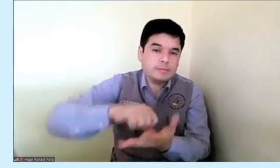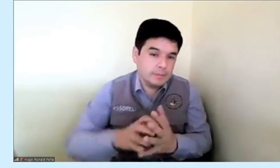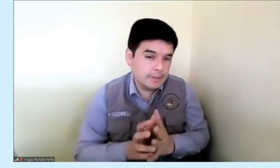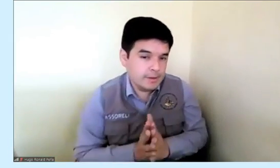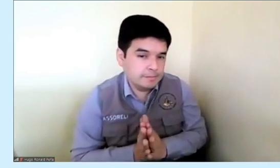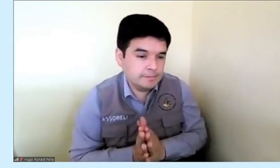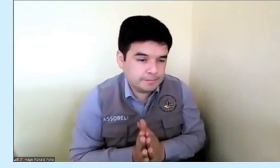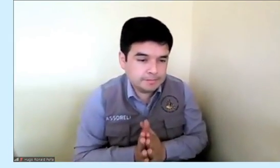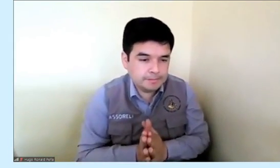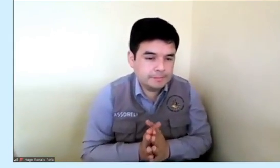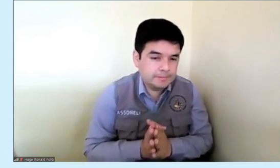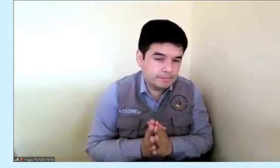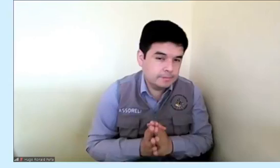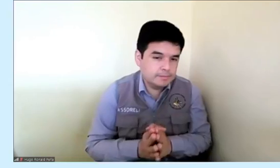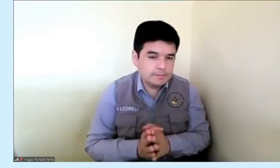Parque.